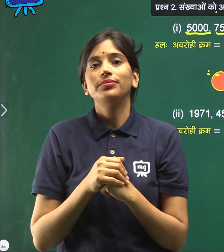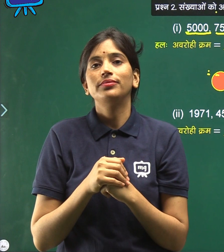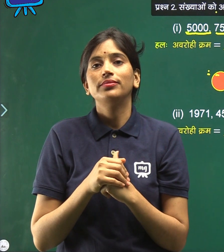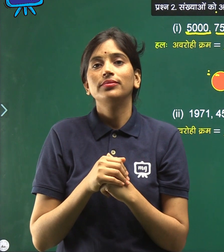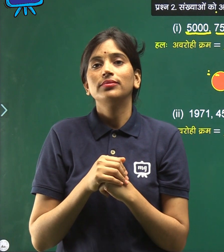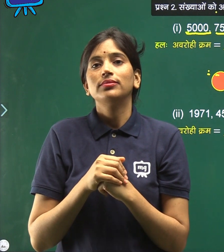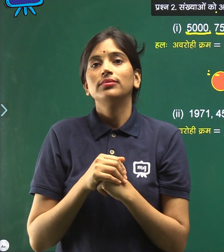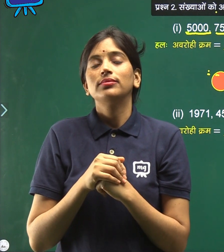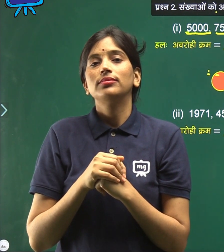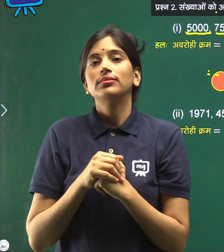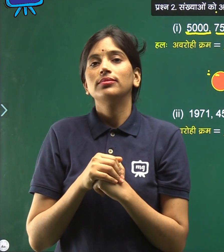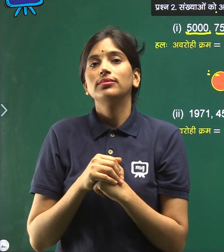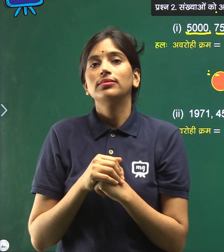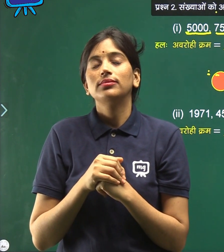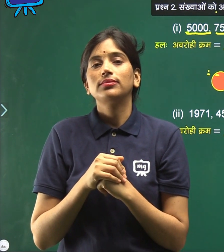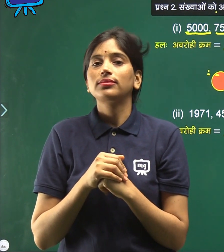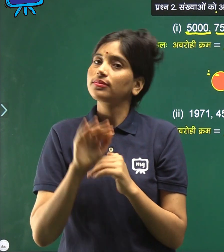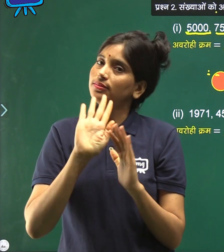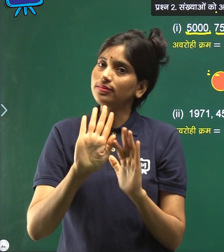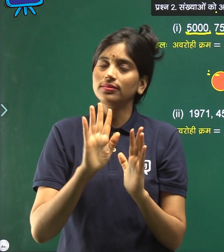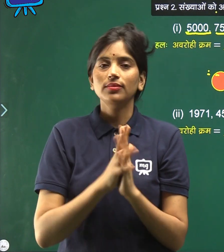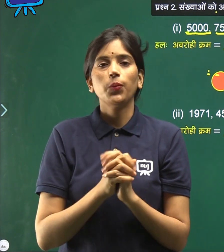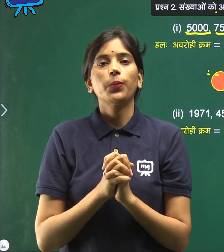ये 88,715 संख्या लिख दी अपन ने।